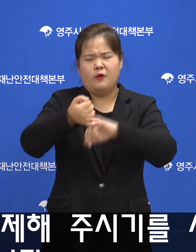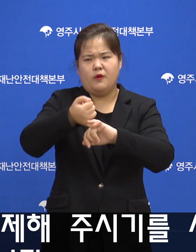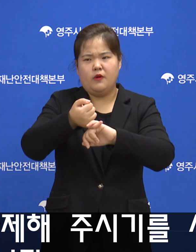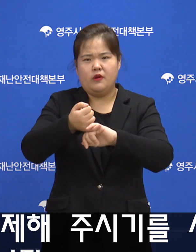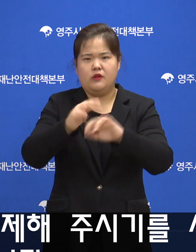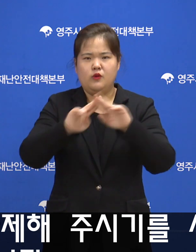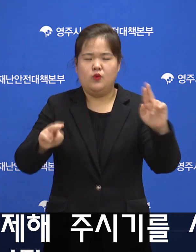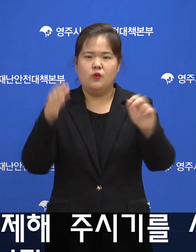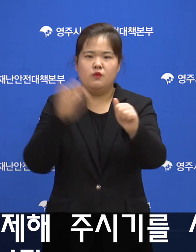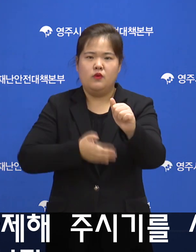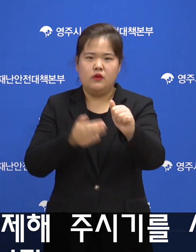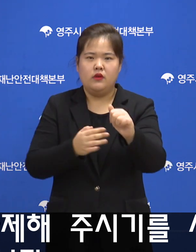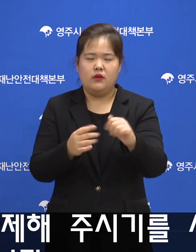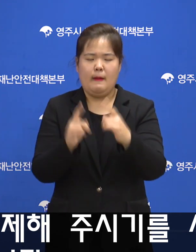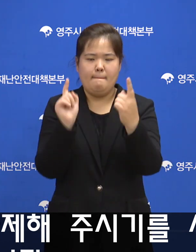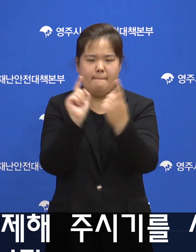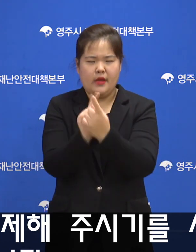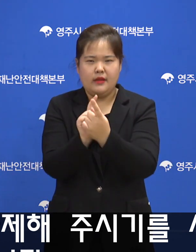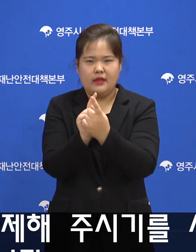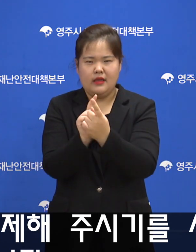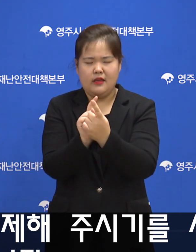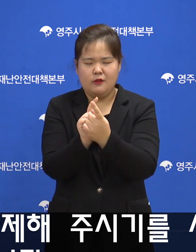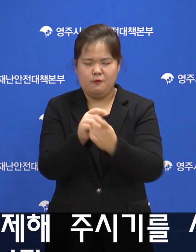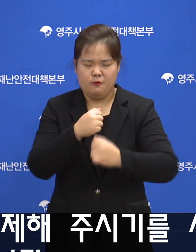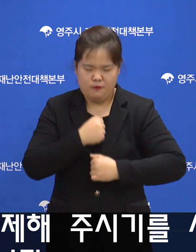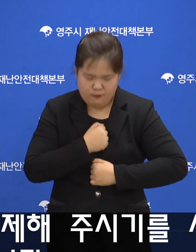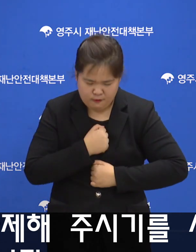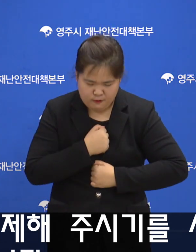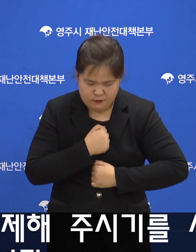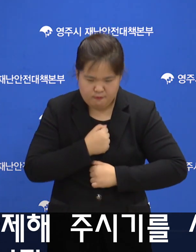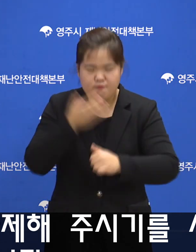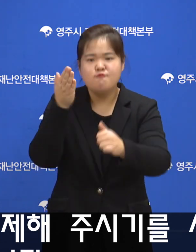만남과 외출은 당분간 자제해 주시기를 시민